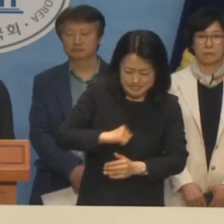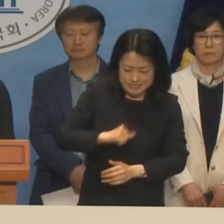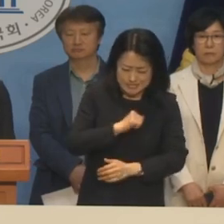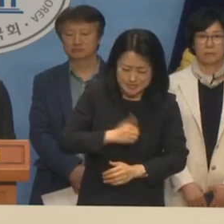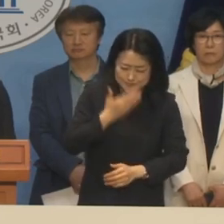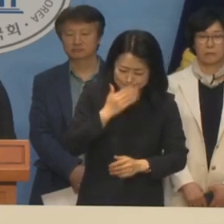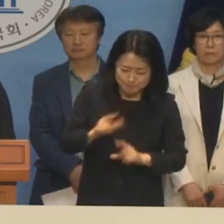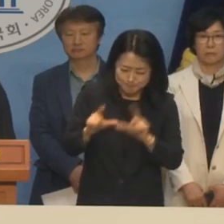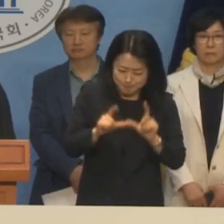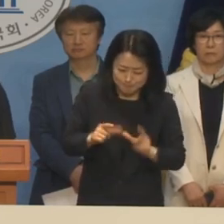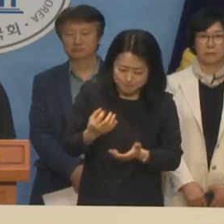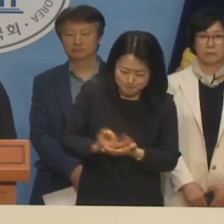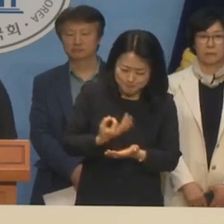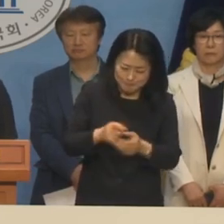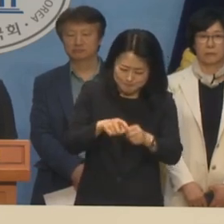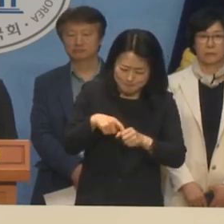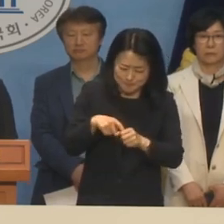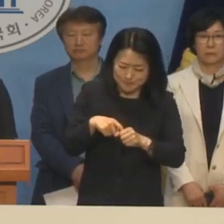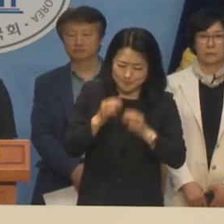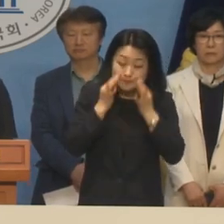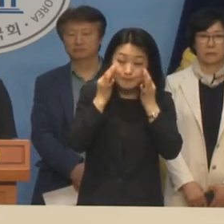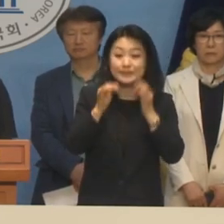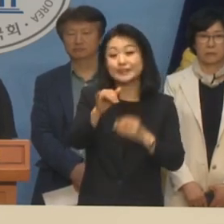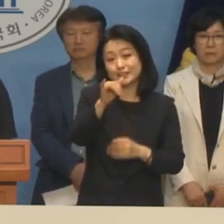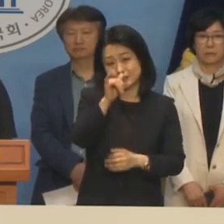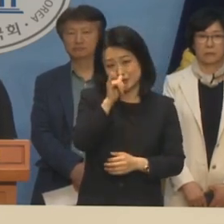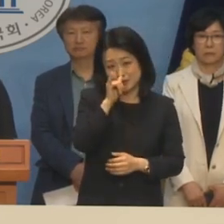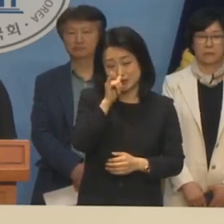생업을 이어가고 있습니다.